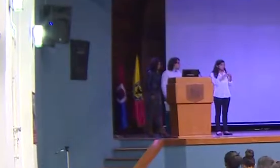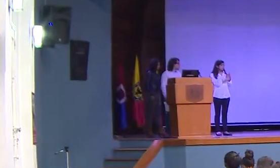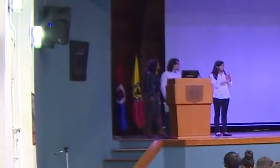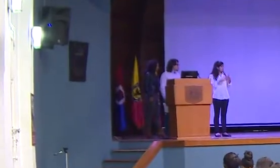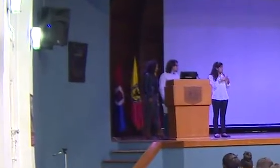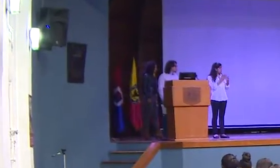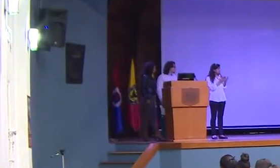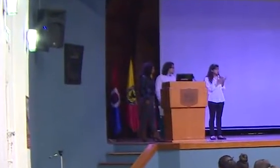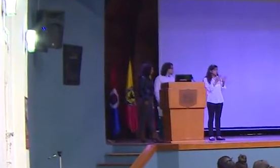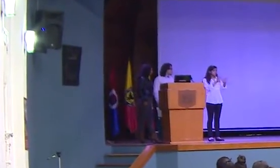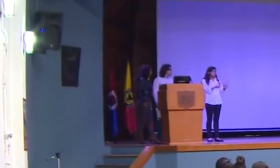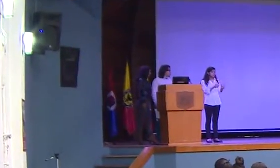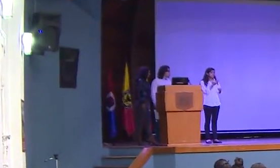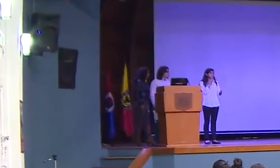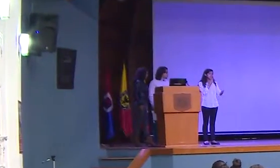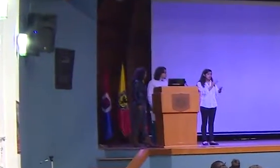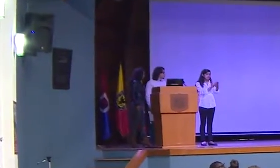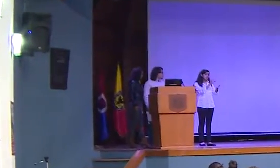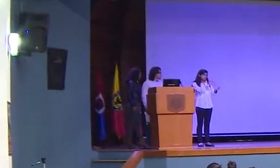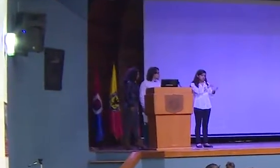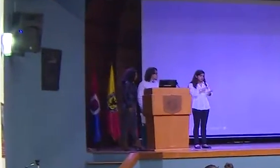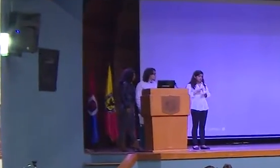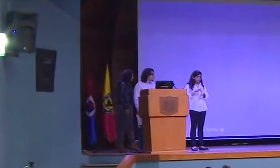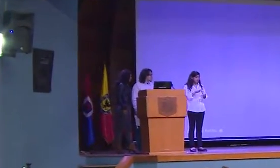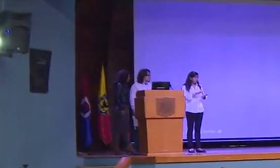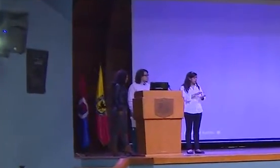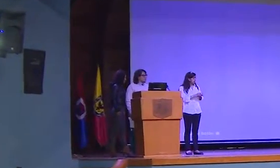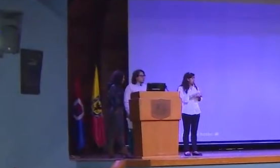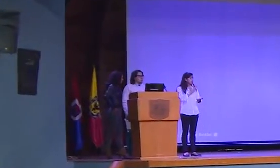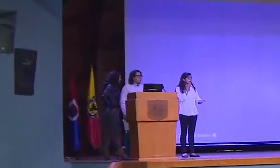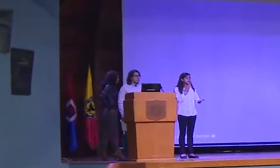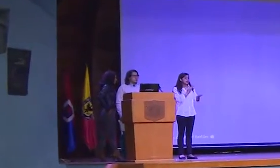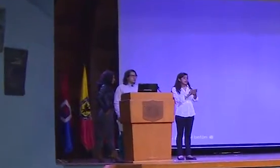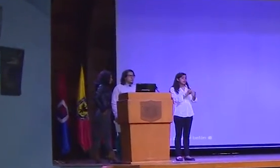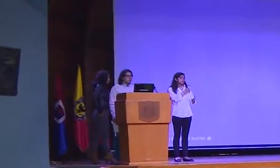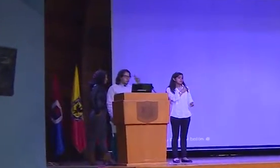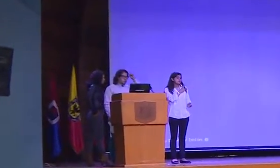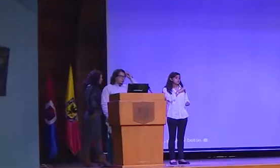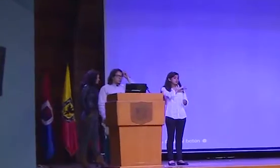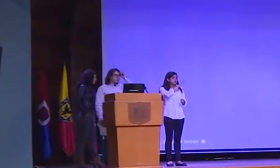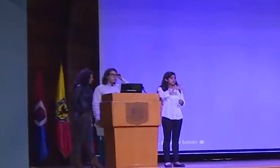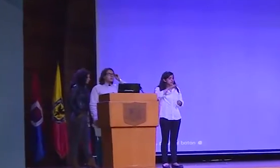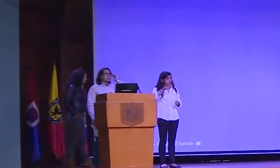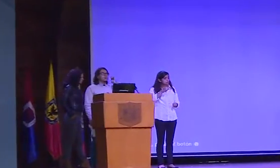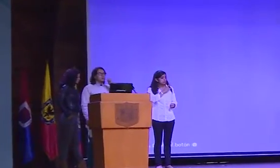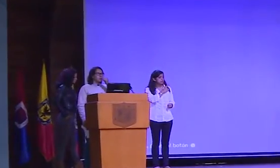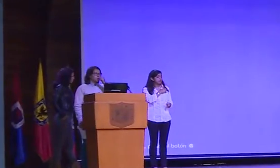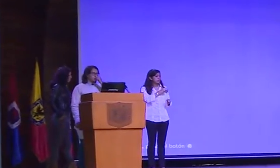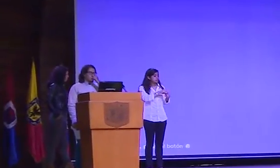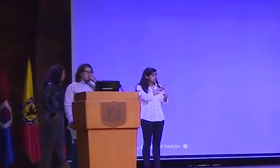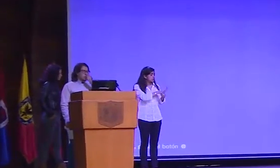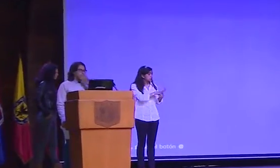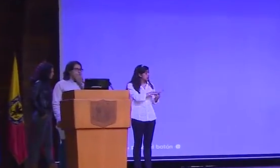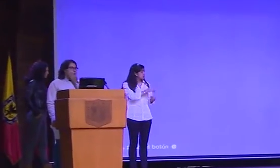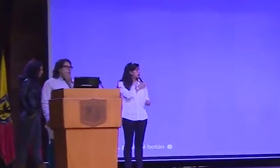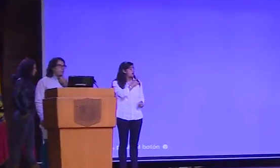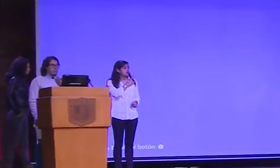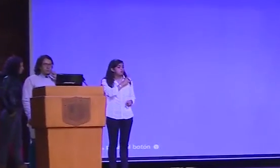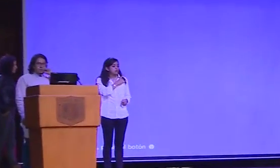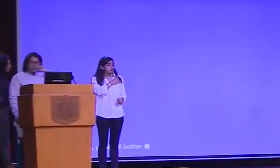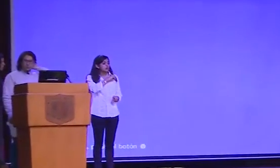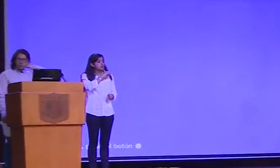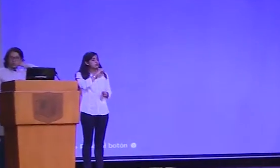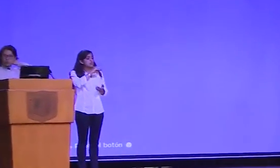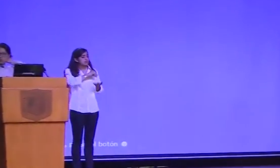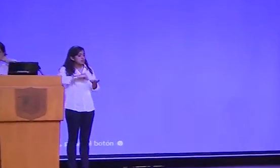por su presencia en este lugar. Gracias a la Universidad de Antioquia, a la Universidad Distrital, a la Universidad del Atlántico y la